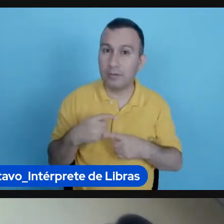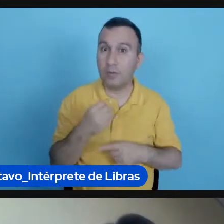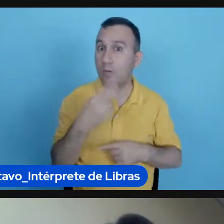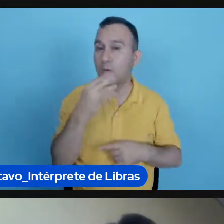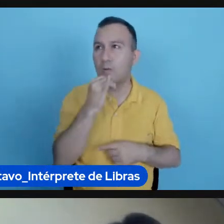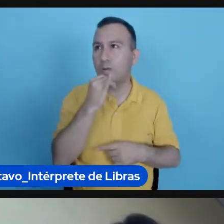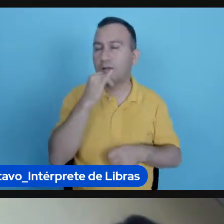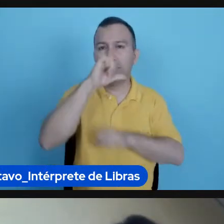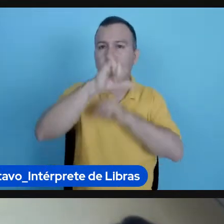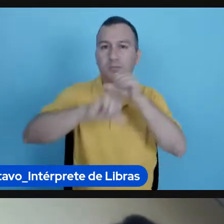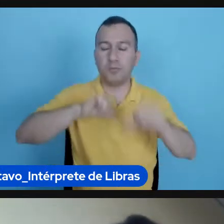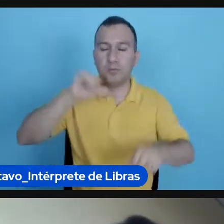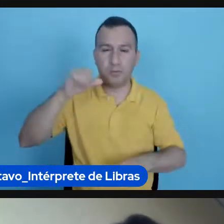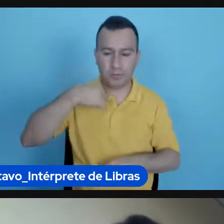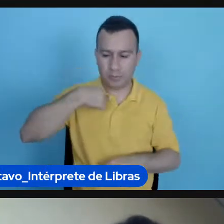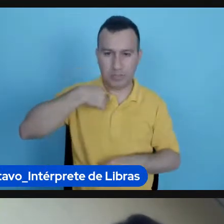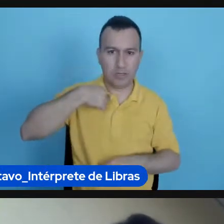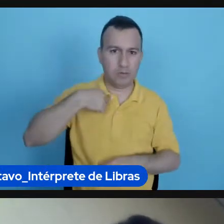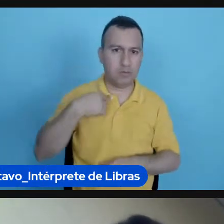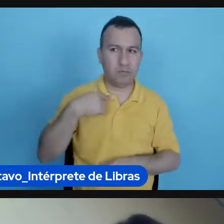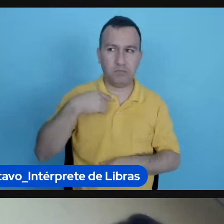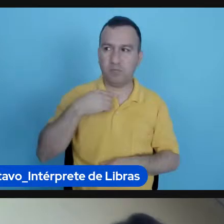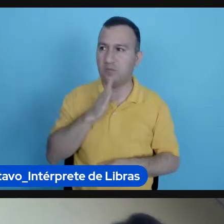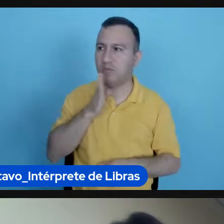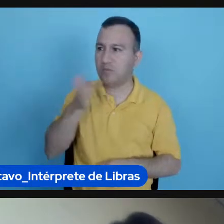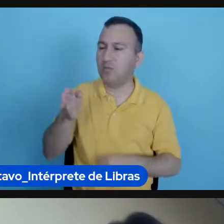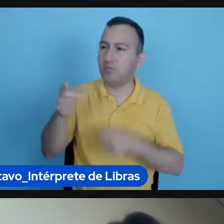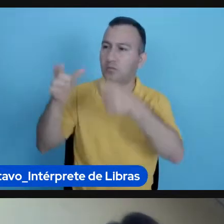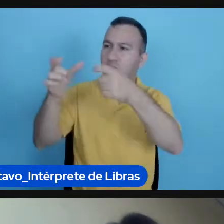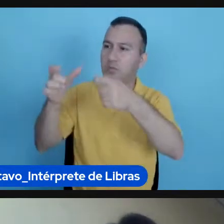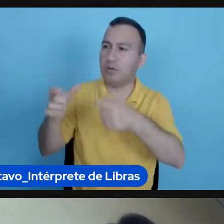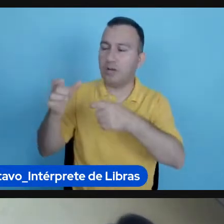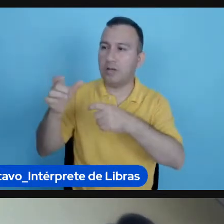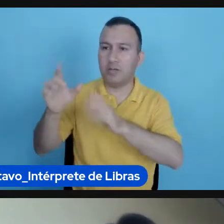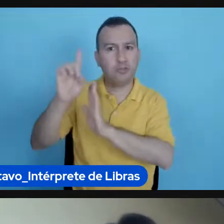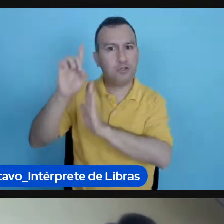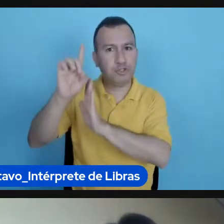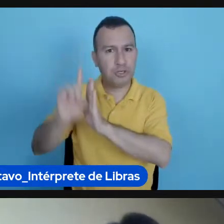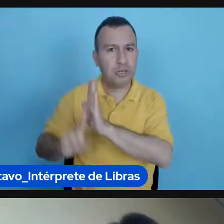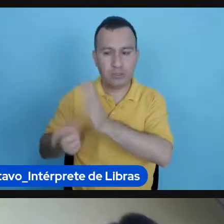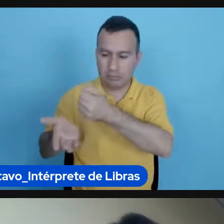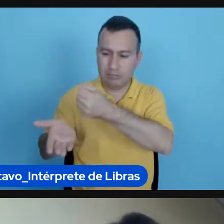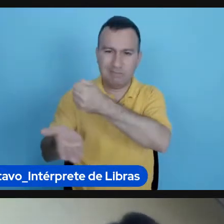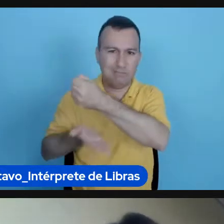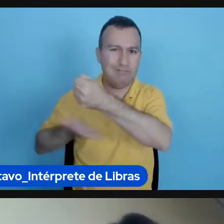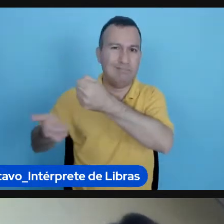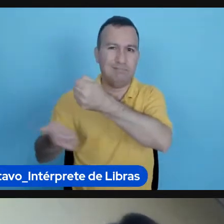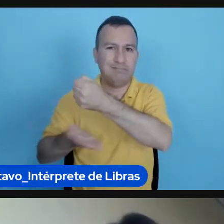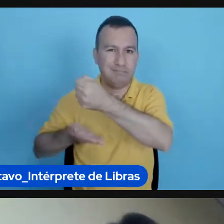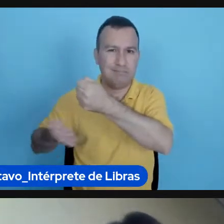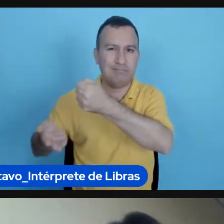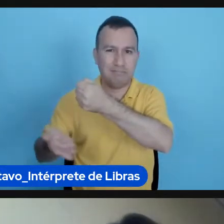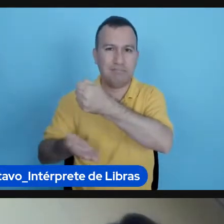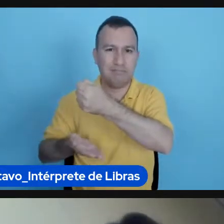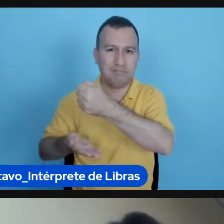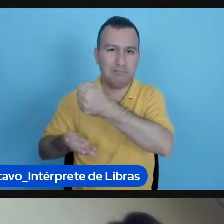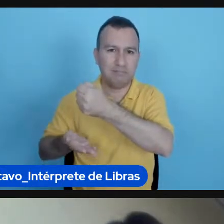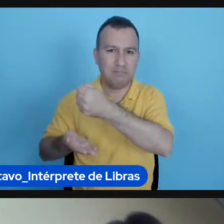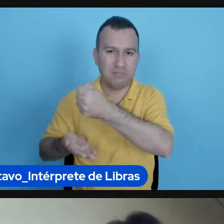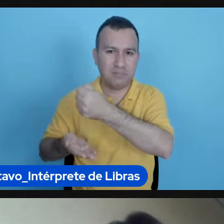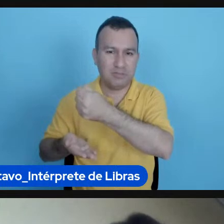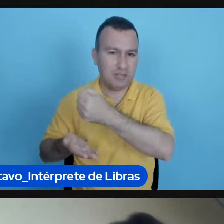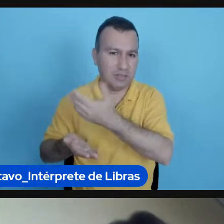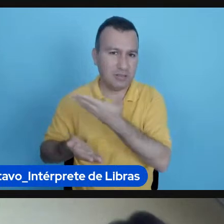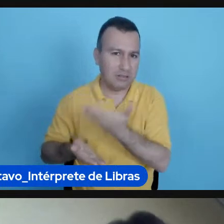ambiente que é um direito fundamental? A escola na nossa sociedade é um direito fundamental, é um bem,